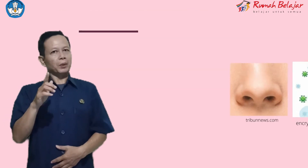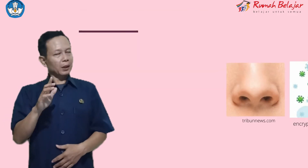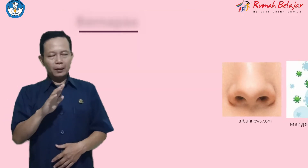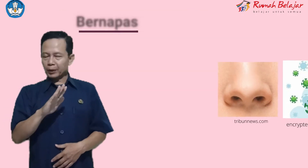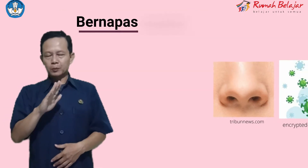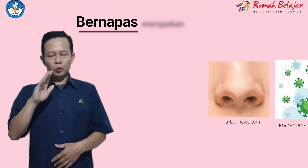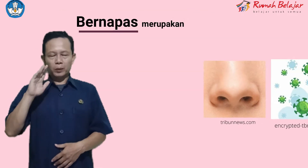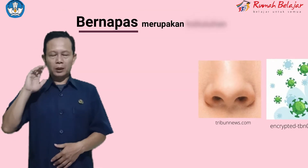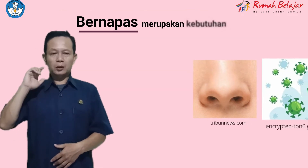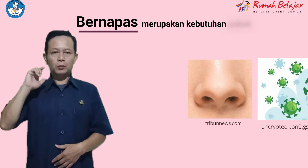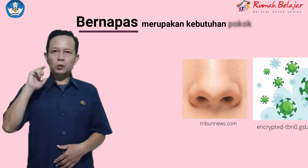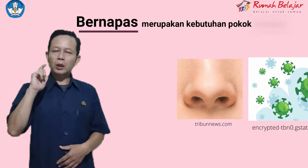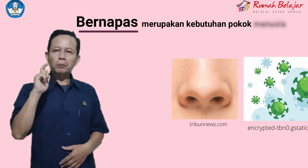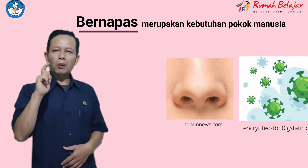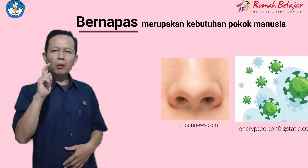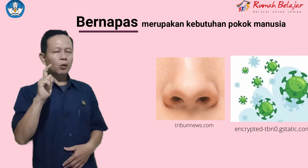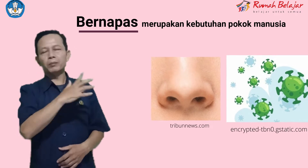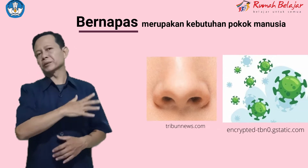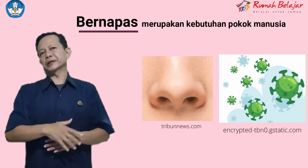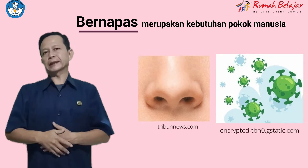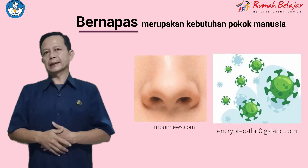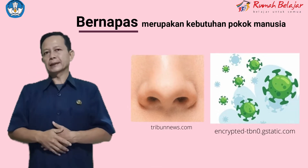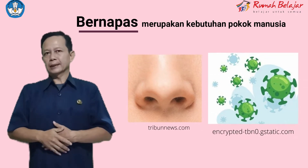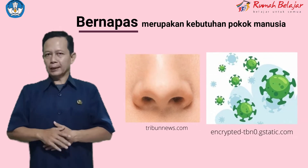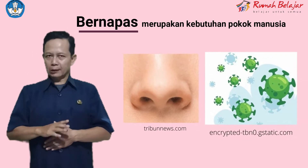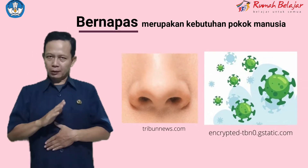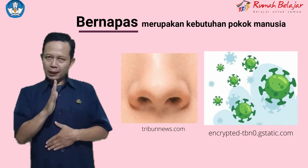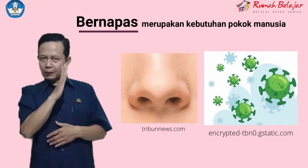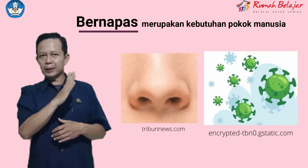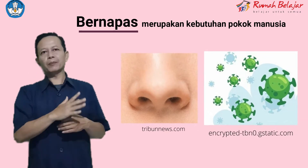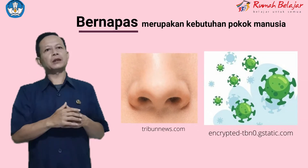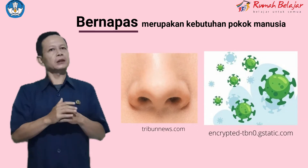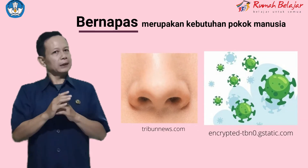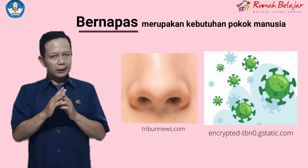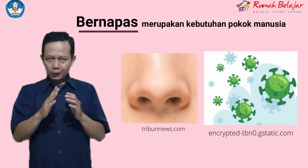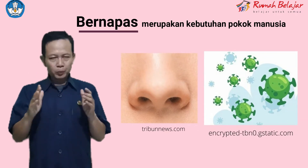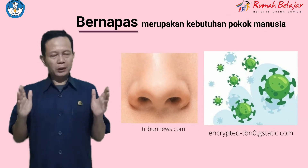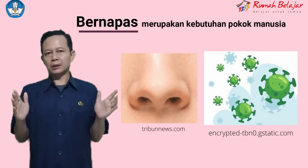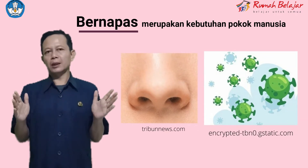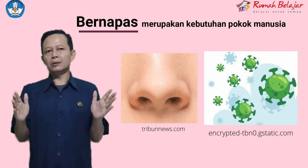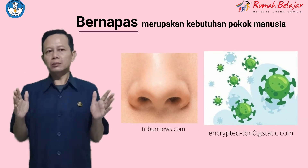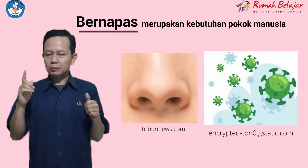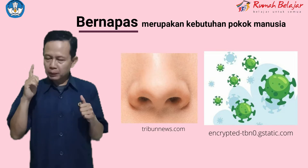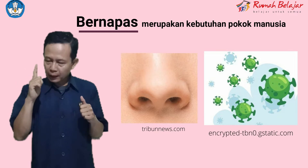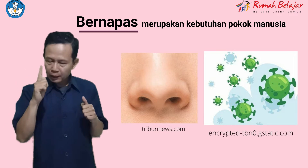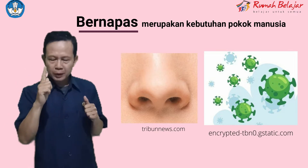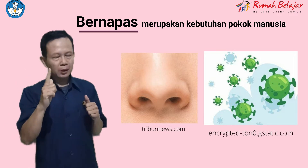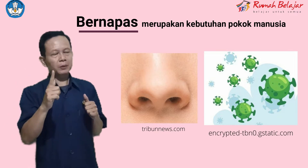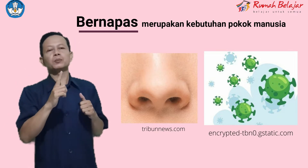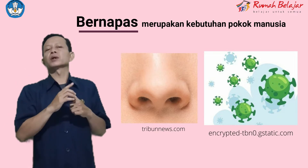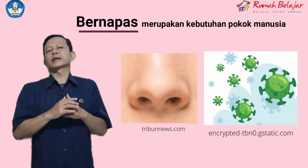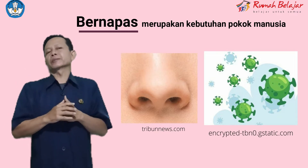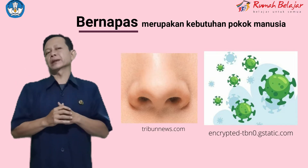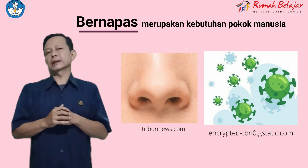belajar, bernapas merupakan kebutuhan pokok manusia. Kalau gagal bernapas, hidup kita terganggu, bahkan